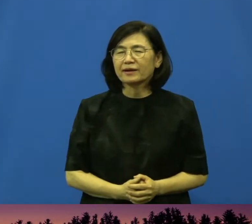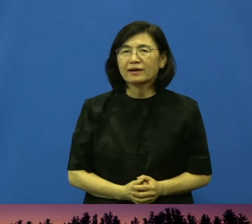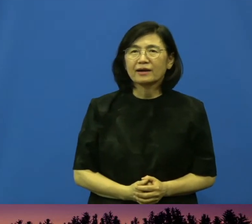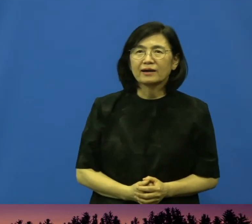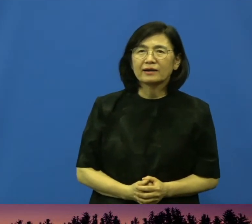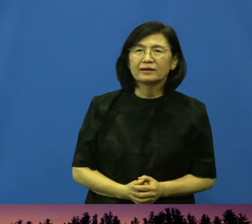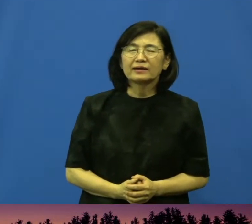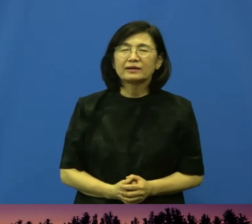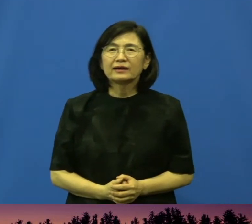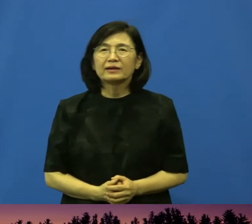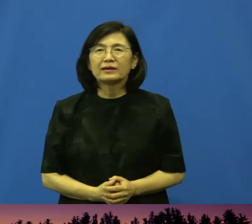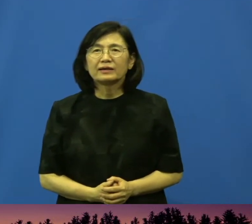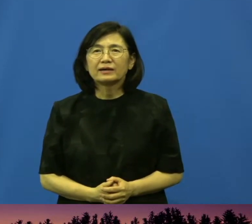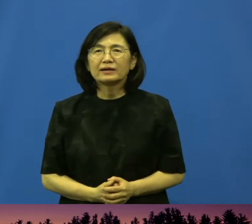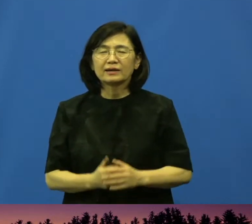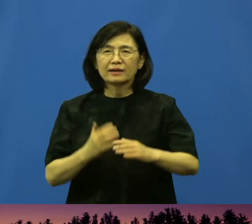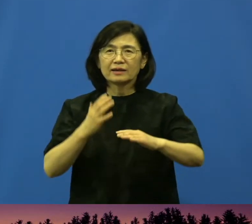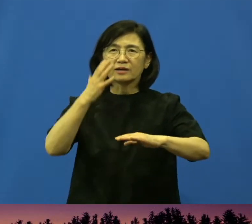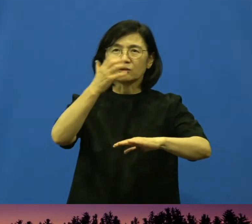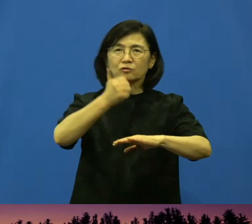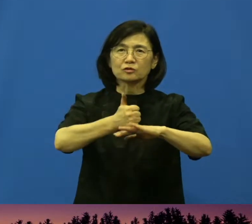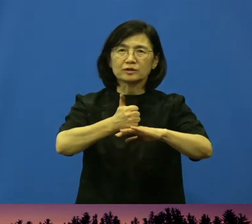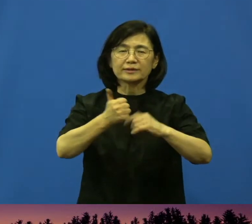드디어 야곱은 하나님에게 무릎을 꿇습니다.